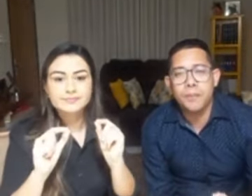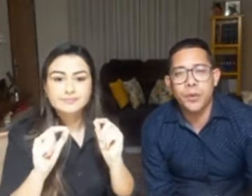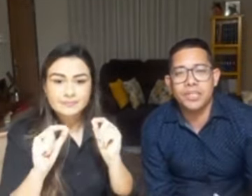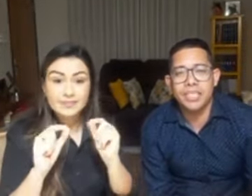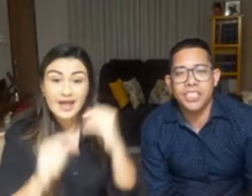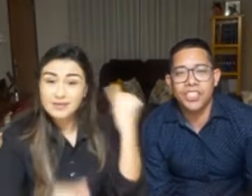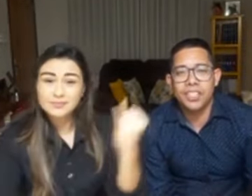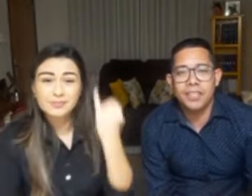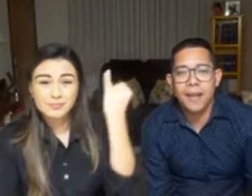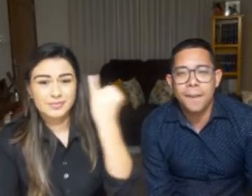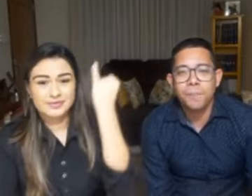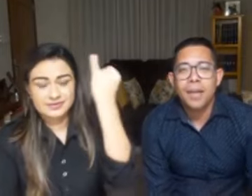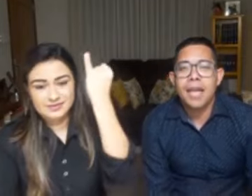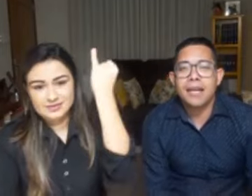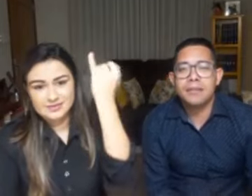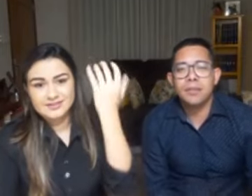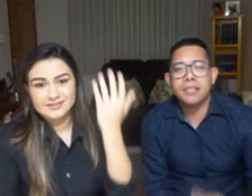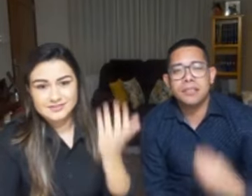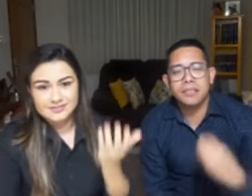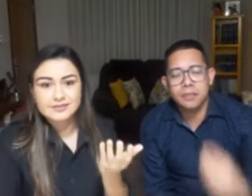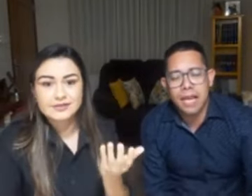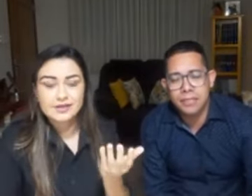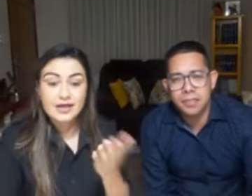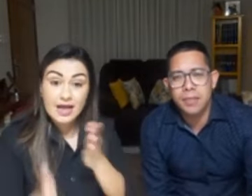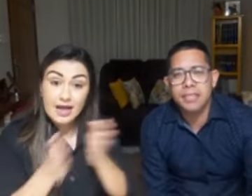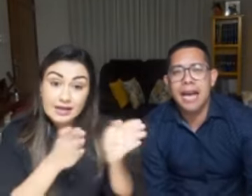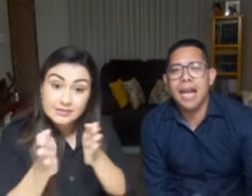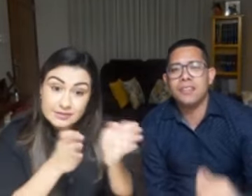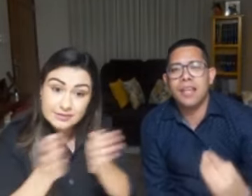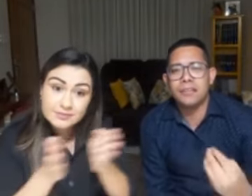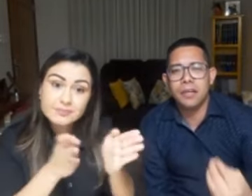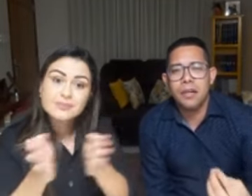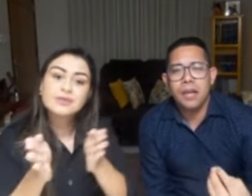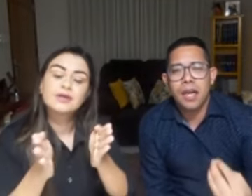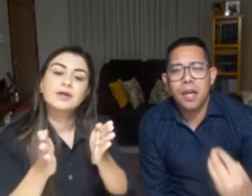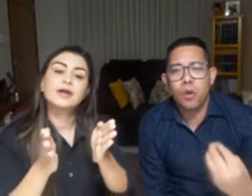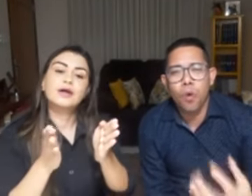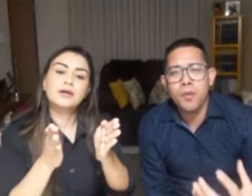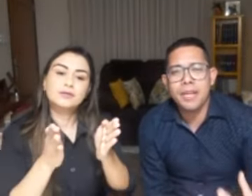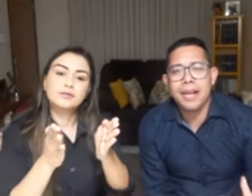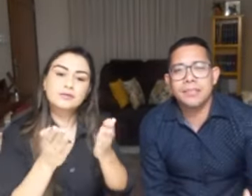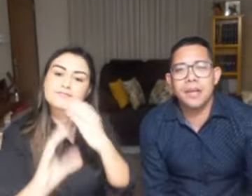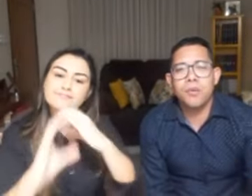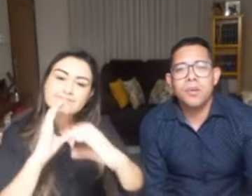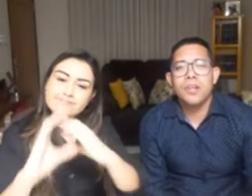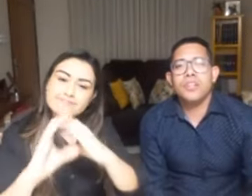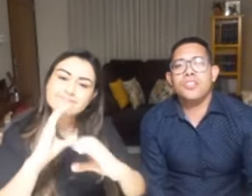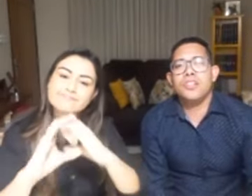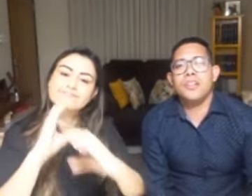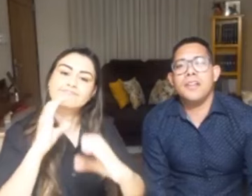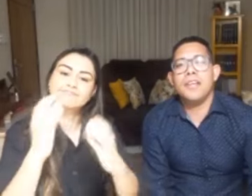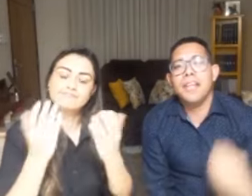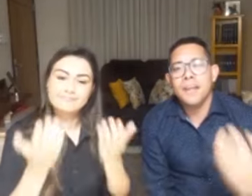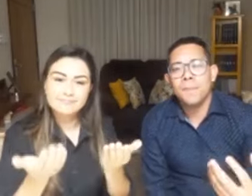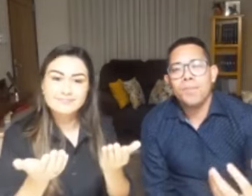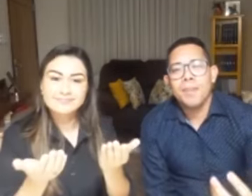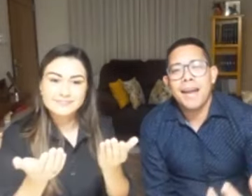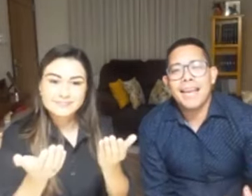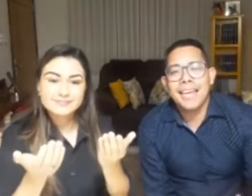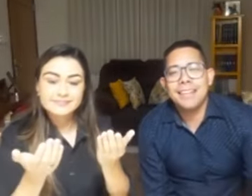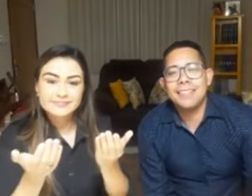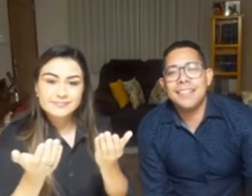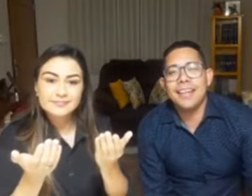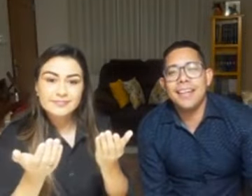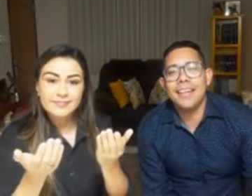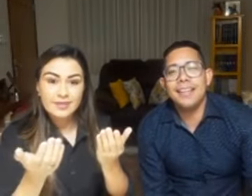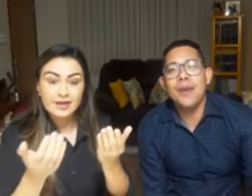algo muito importante, né? É a questão dessa acessibilidade, dessa comunicação e para